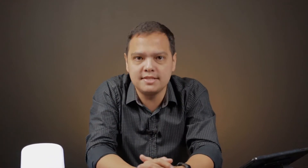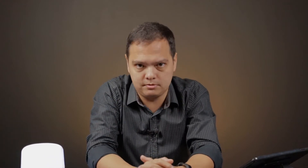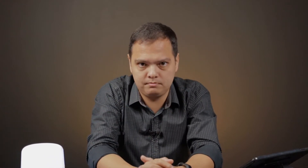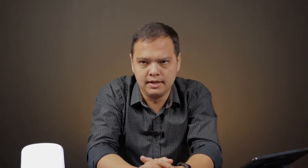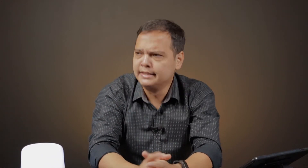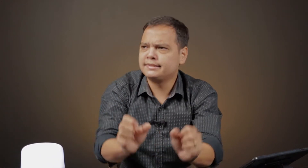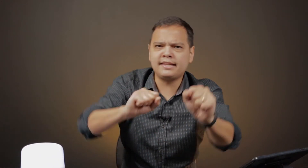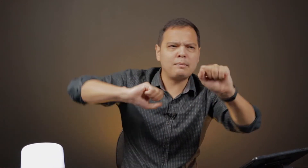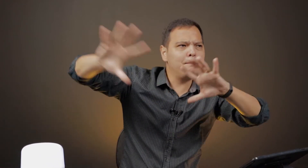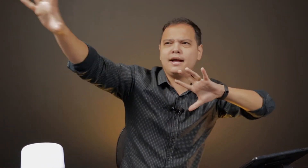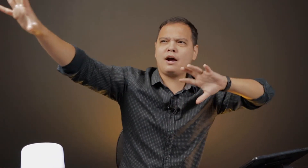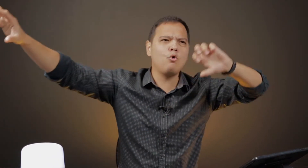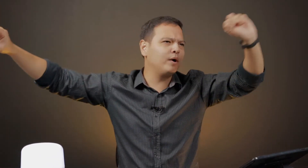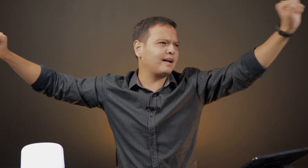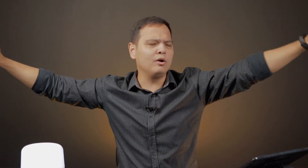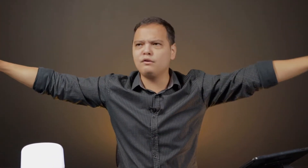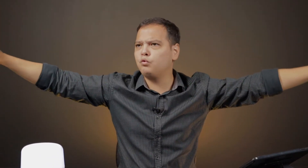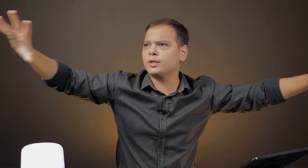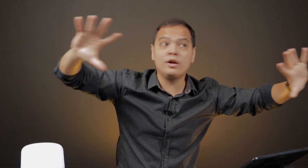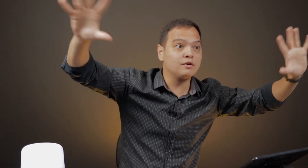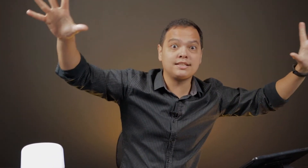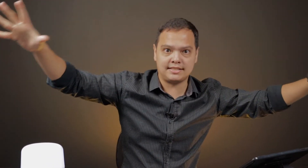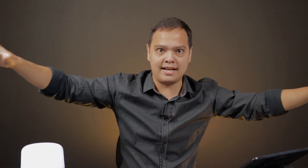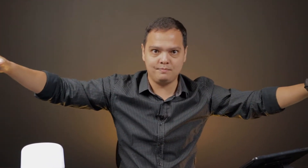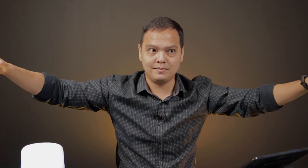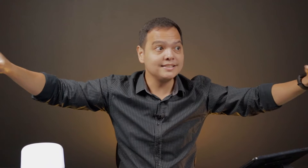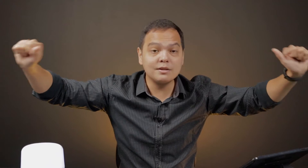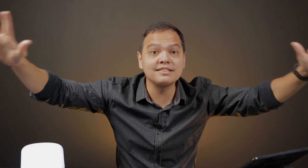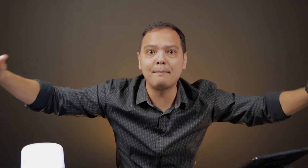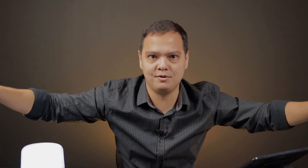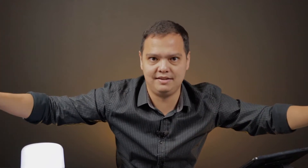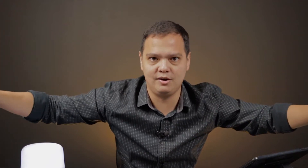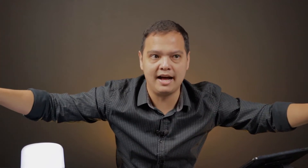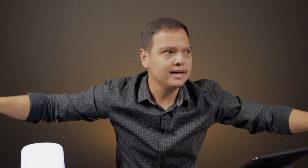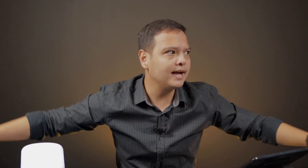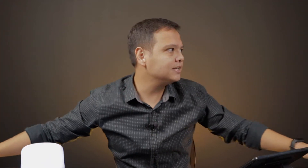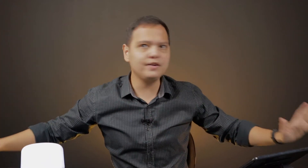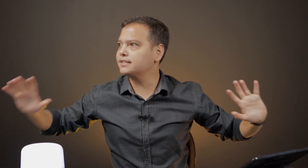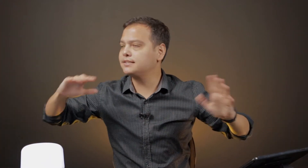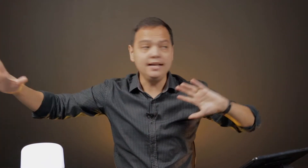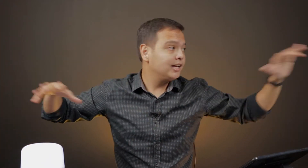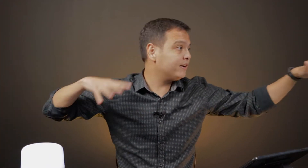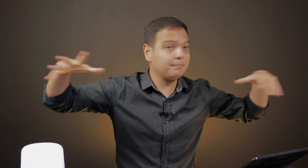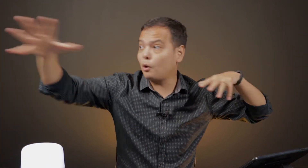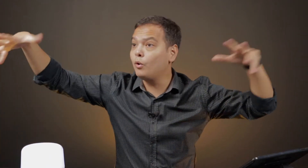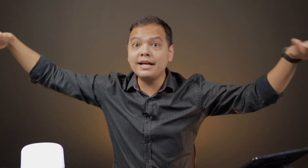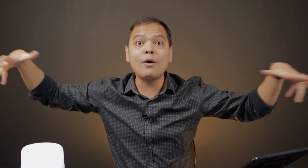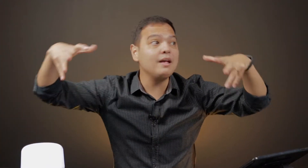vizinho. Tá tendo uma briga na rua e tá rolando voador e você sai. Você não sabe para onde que você vai olhar. E aí você fica assim e fica procurando alguém para